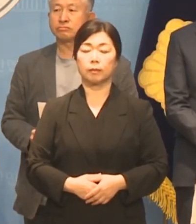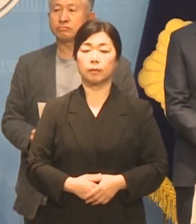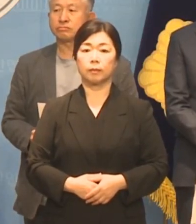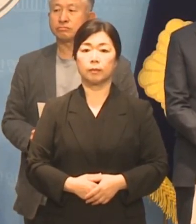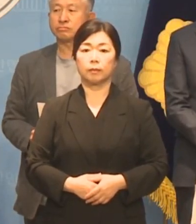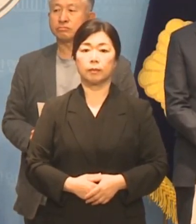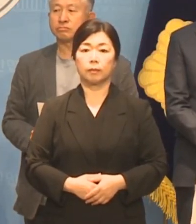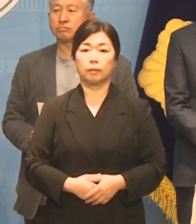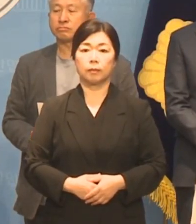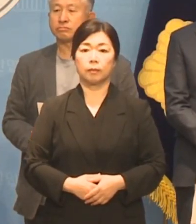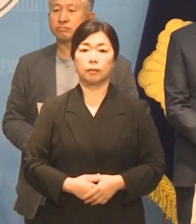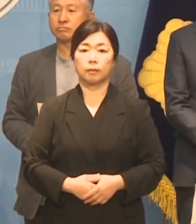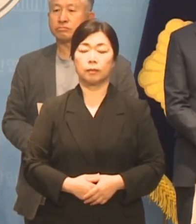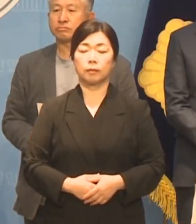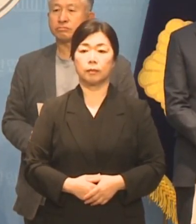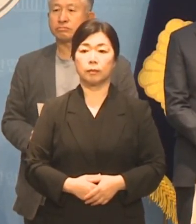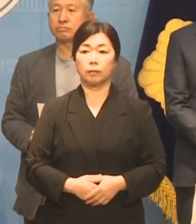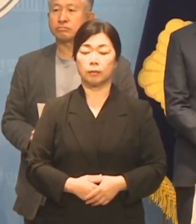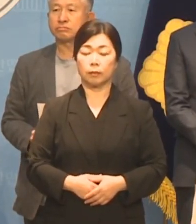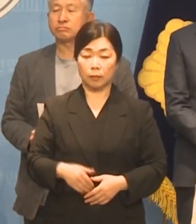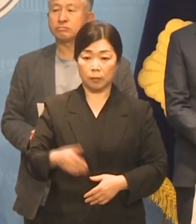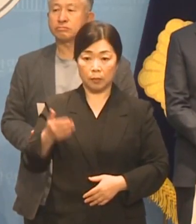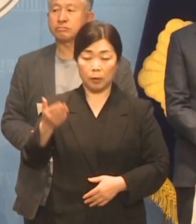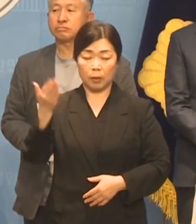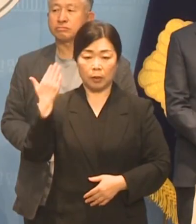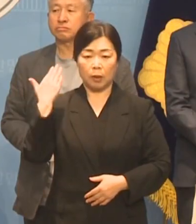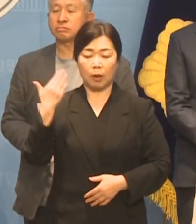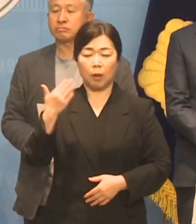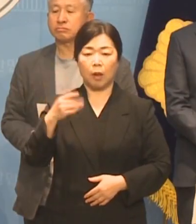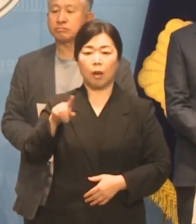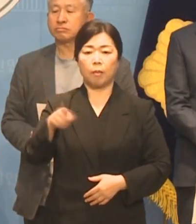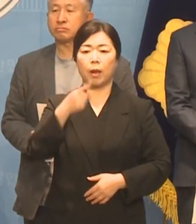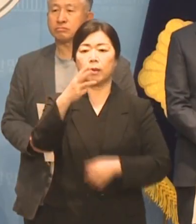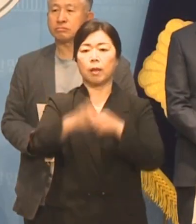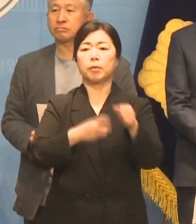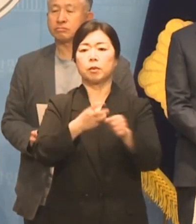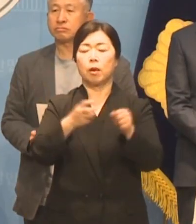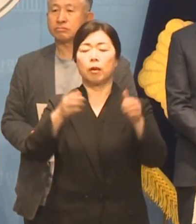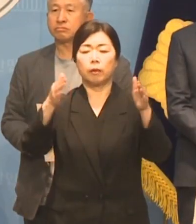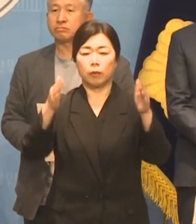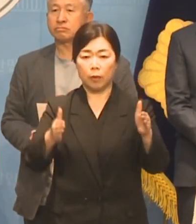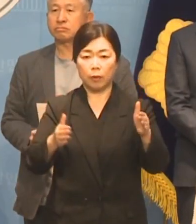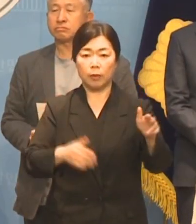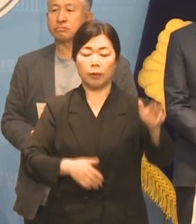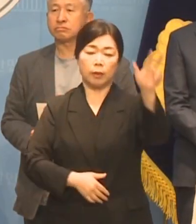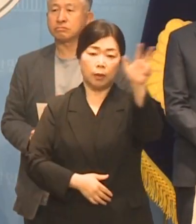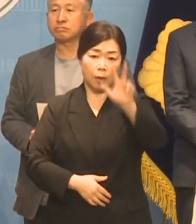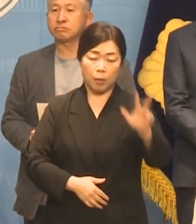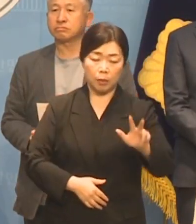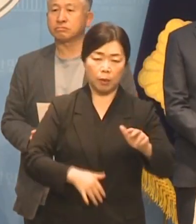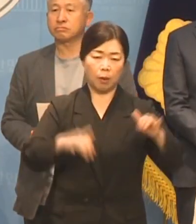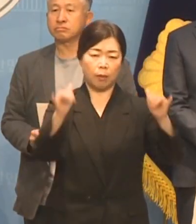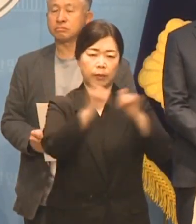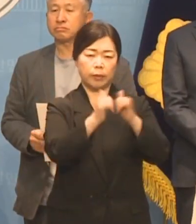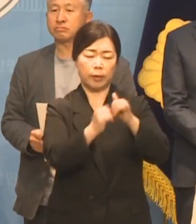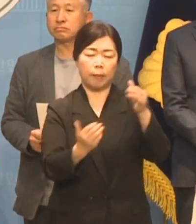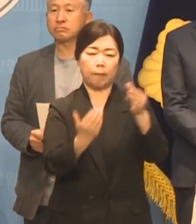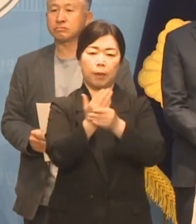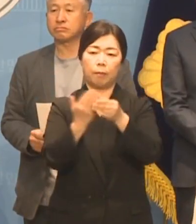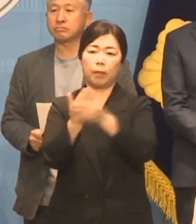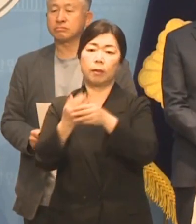예, 지난 130년간 한반도에는 크게 3번의 전쟁이 있었습니다.